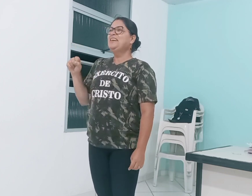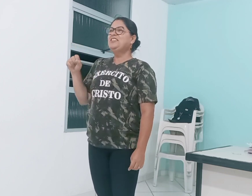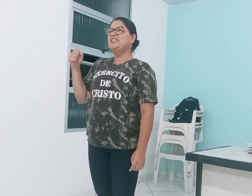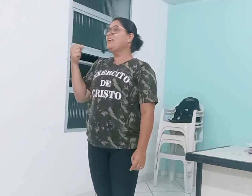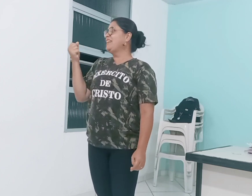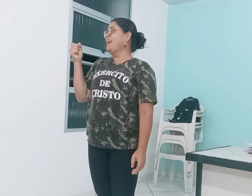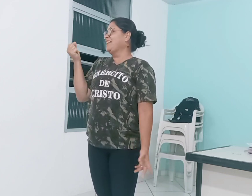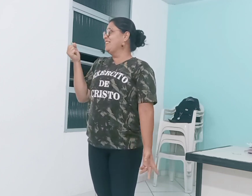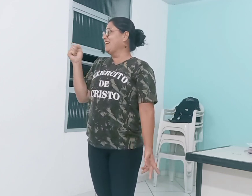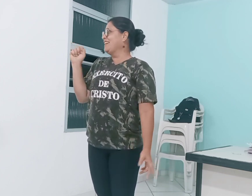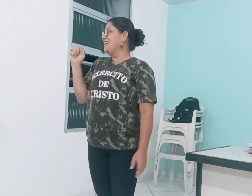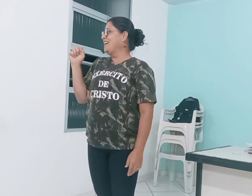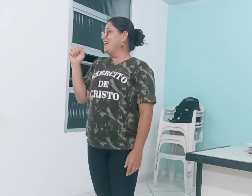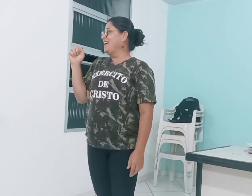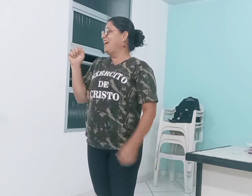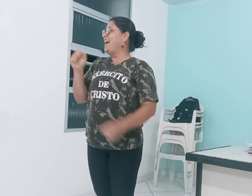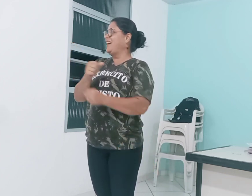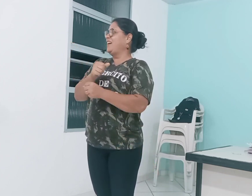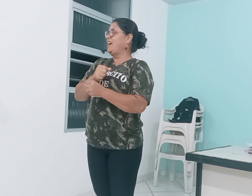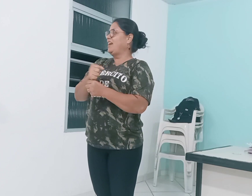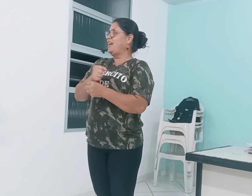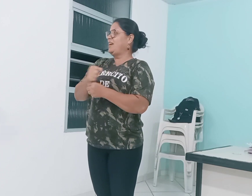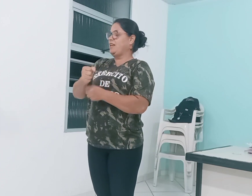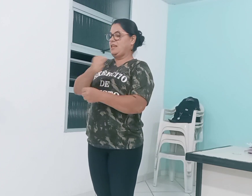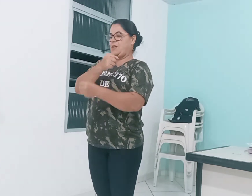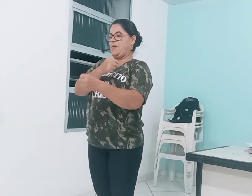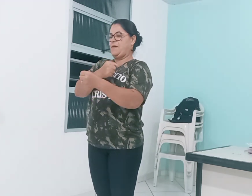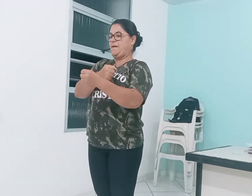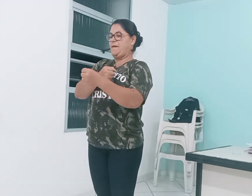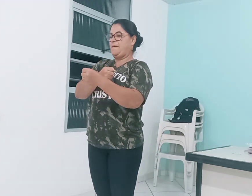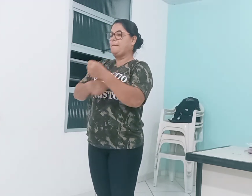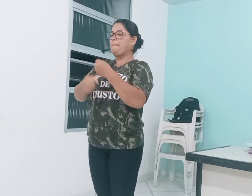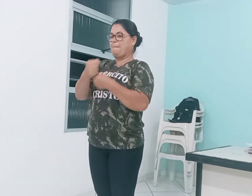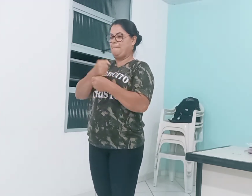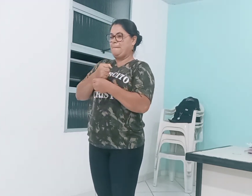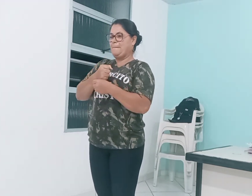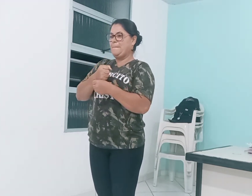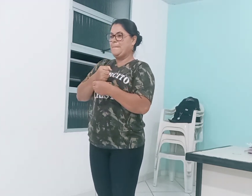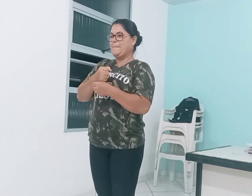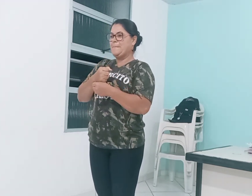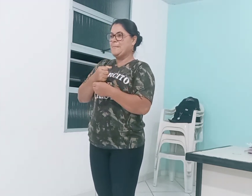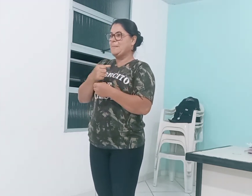Dia 80. Você faz o ano passado. Isso, aí